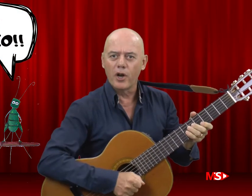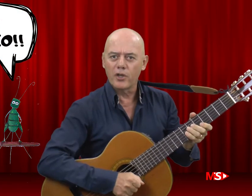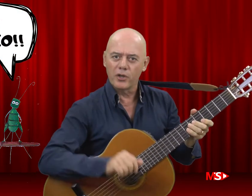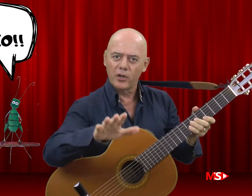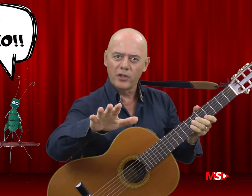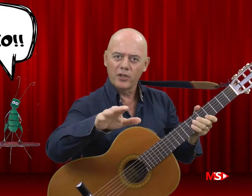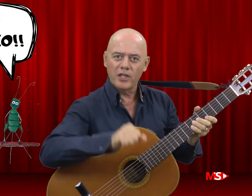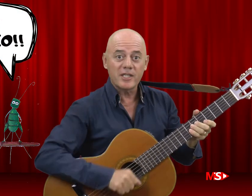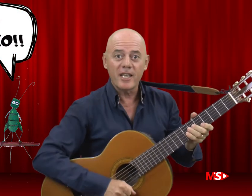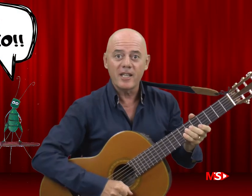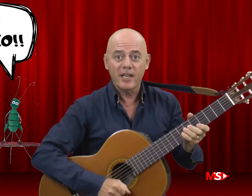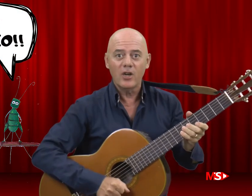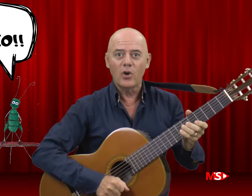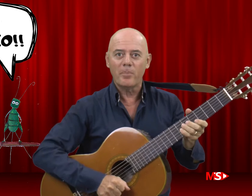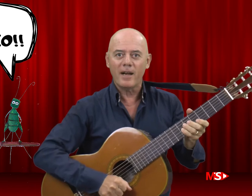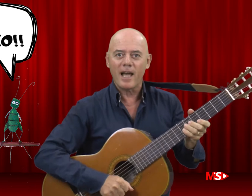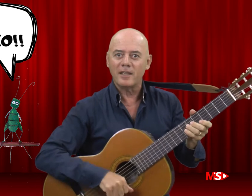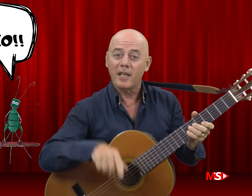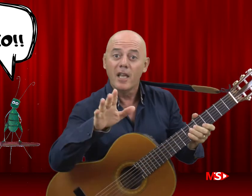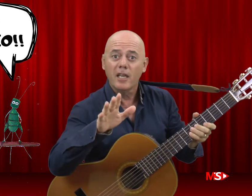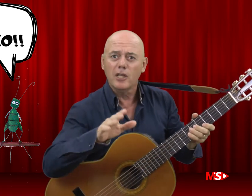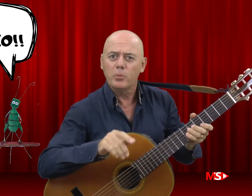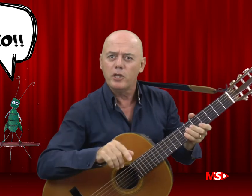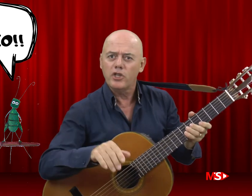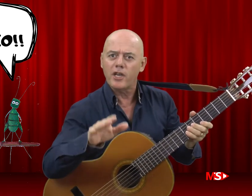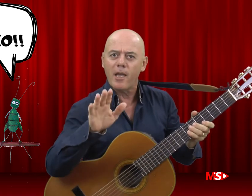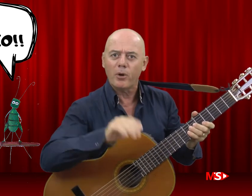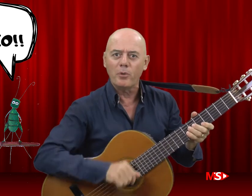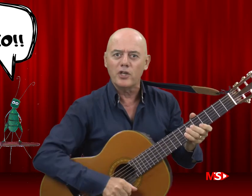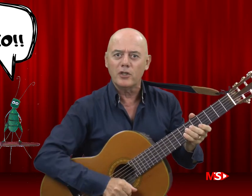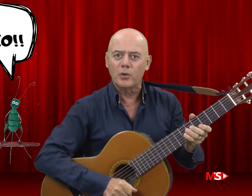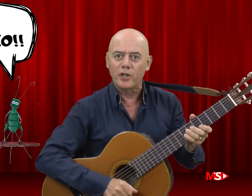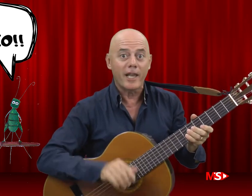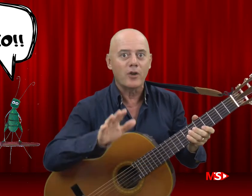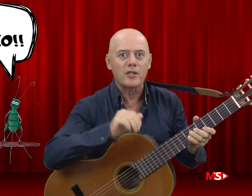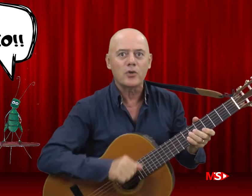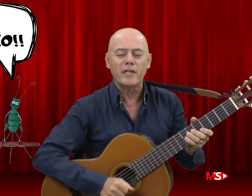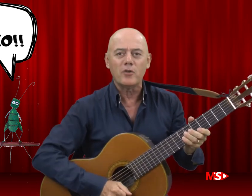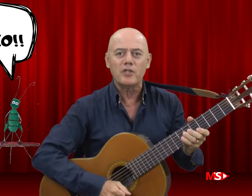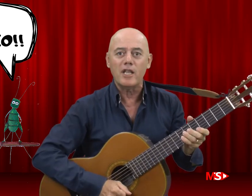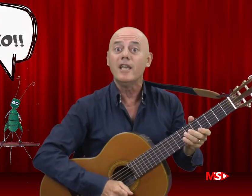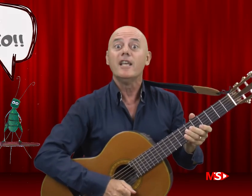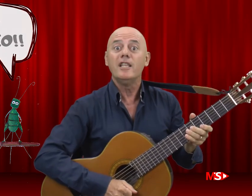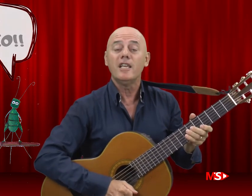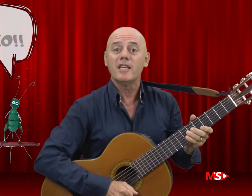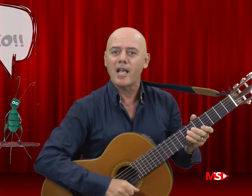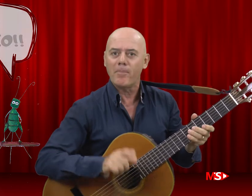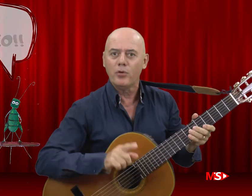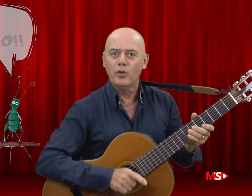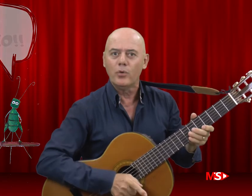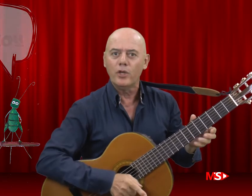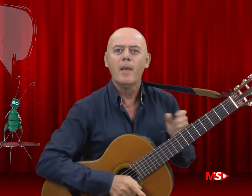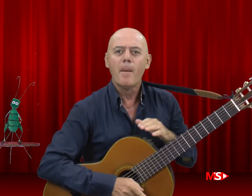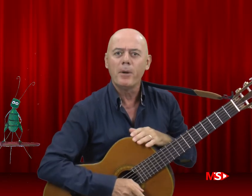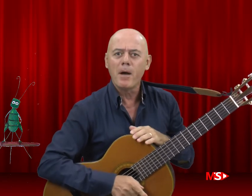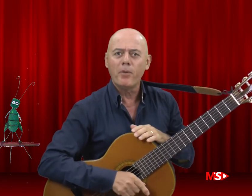Occhio Pinocchio, disse il grillo parlante. Chi disubbidisce ai propri genitori e non ascolta i consigli di chi ne sa più